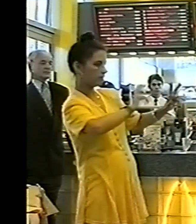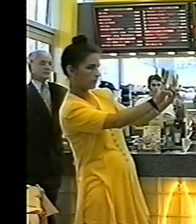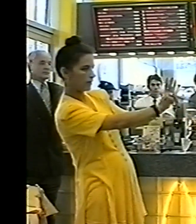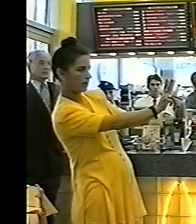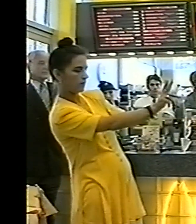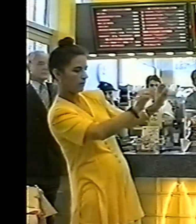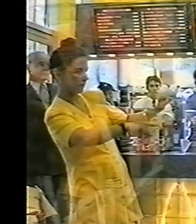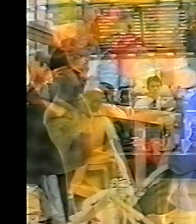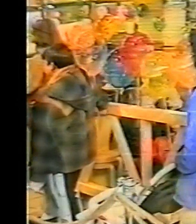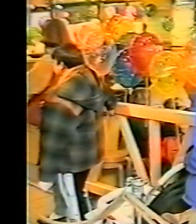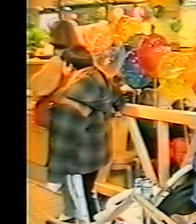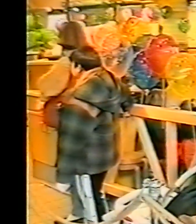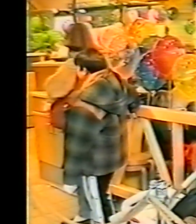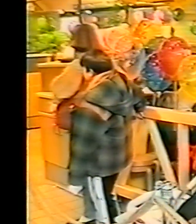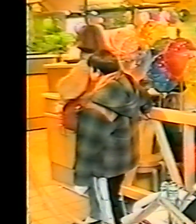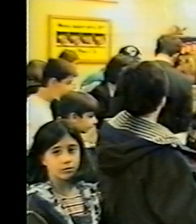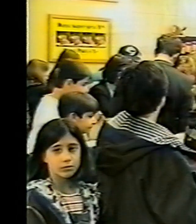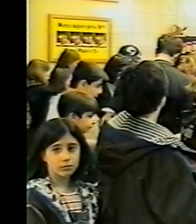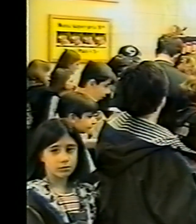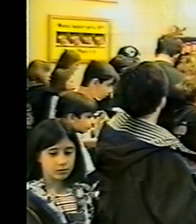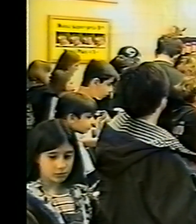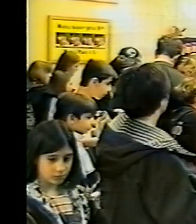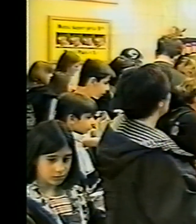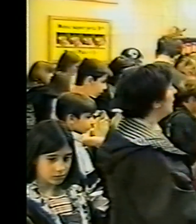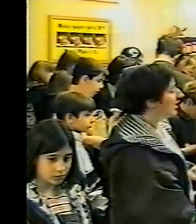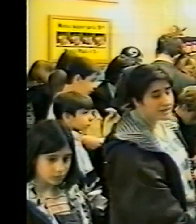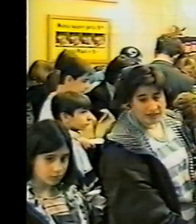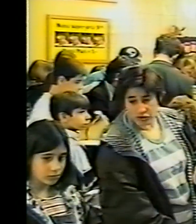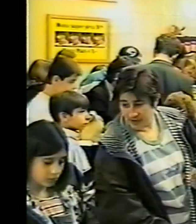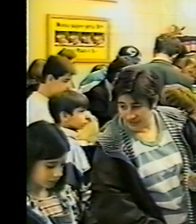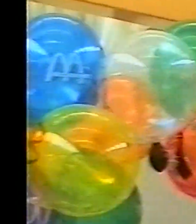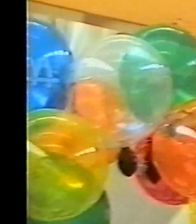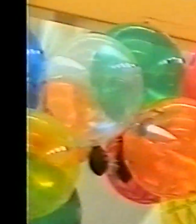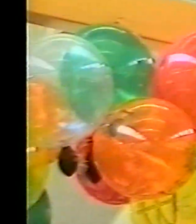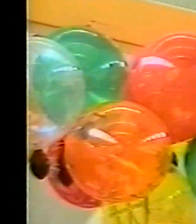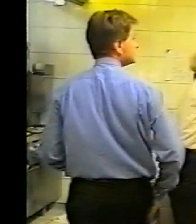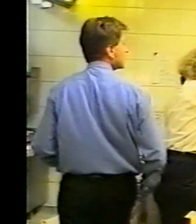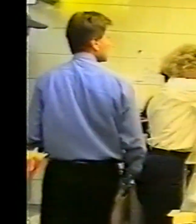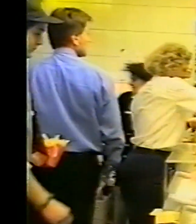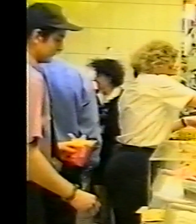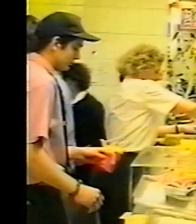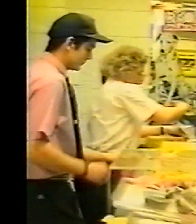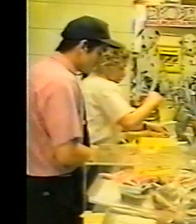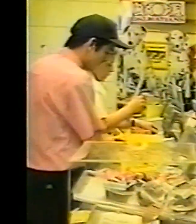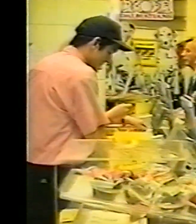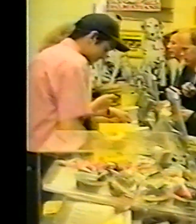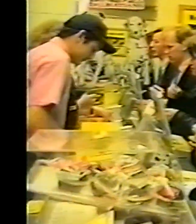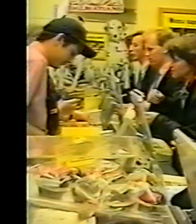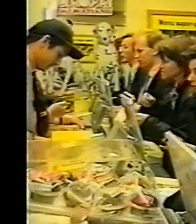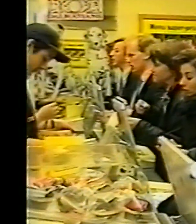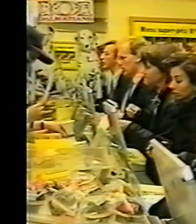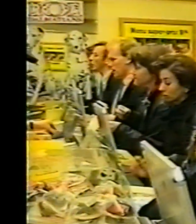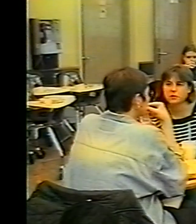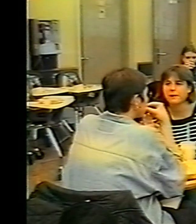Lors de la visite tout à l'heure, nous pourrons vous donner les détails. Nous avons voulu voir loin pour cette